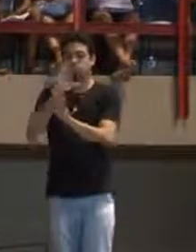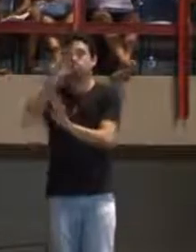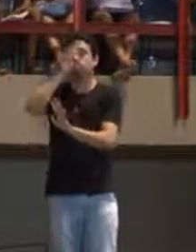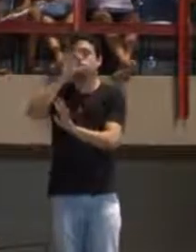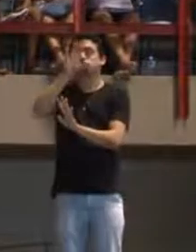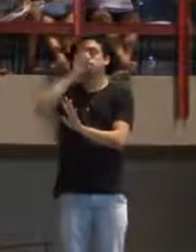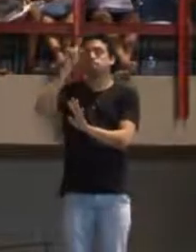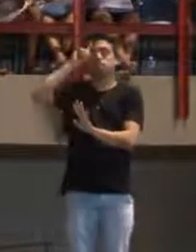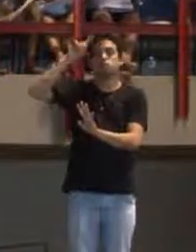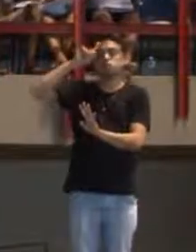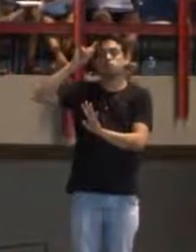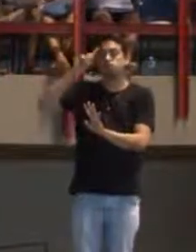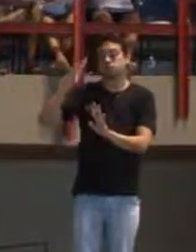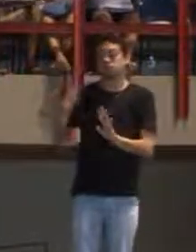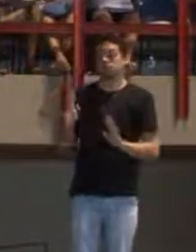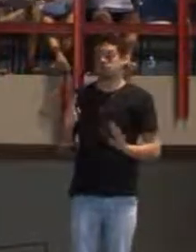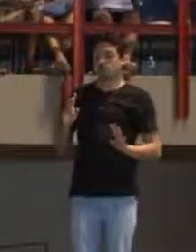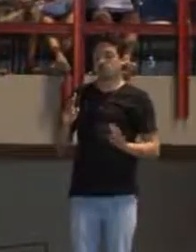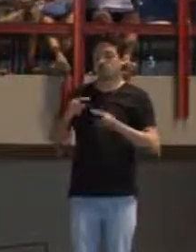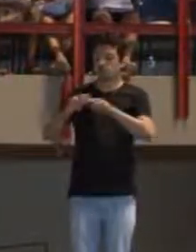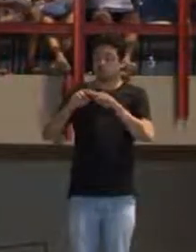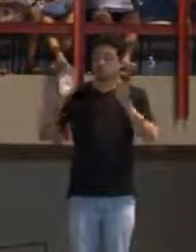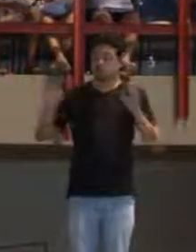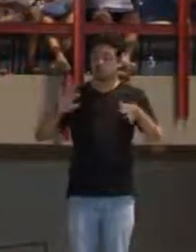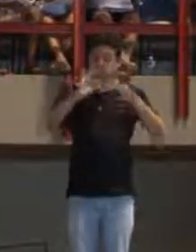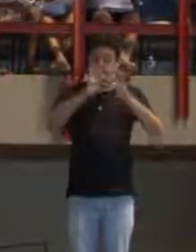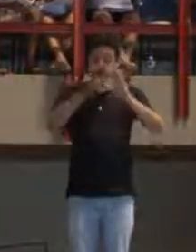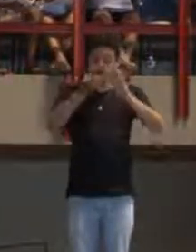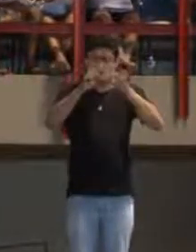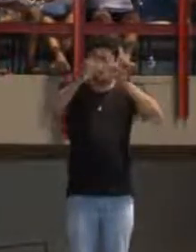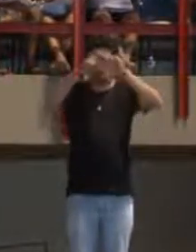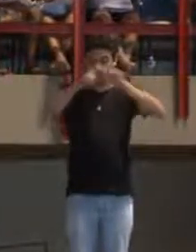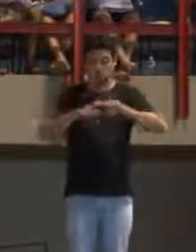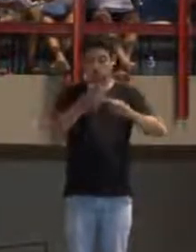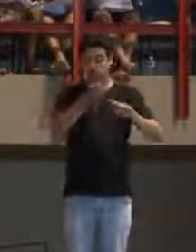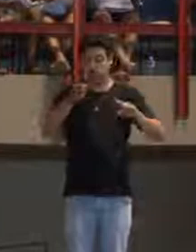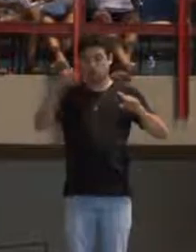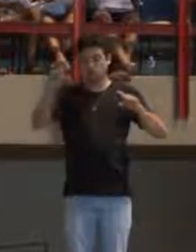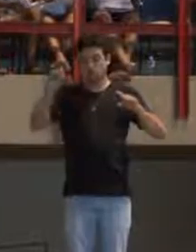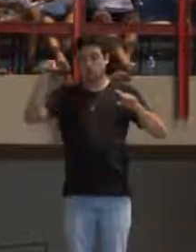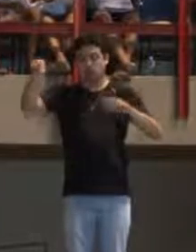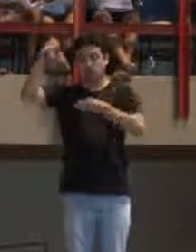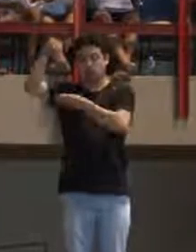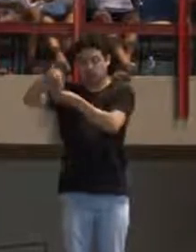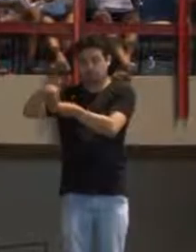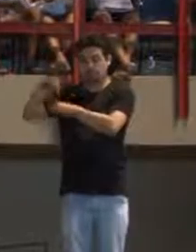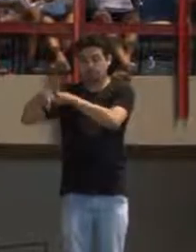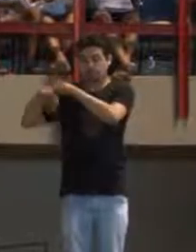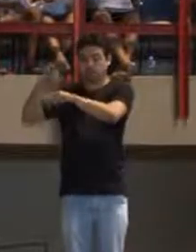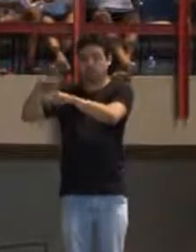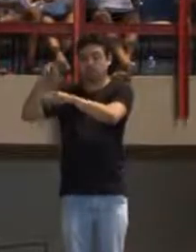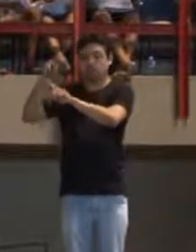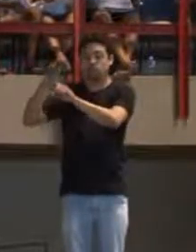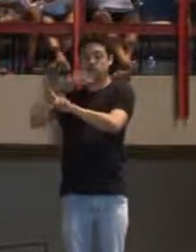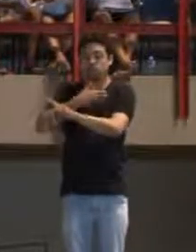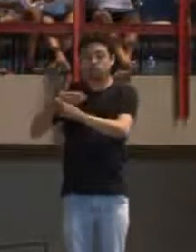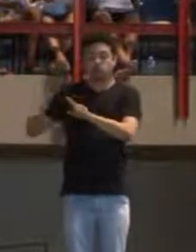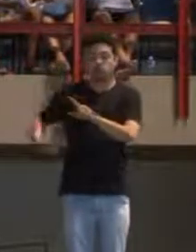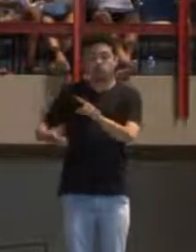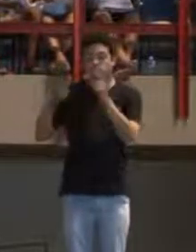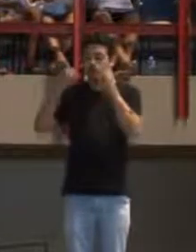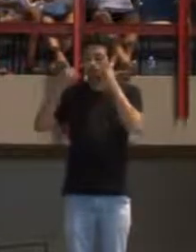lá o tempo todo, toda hora. Os Jogos Olímpicos de 2008, que foram em Pequim, o governo chinês